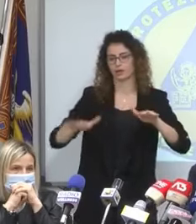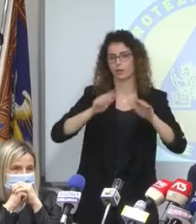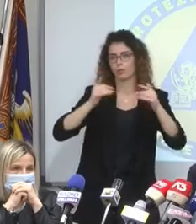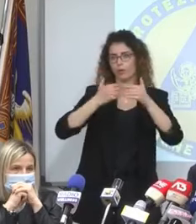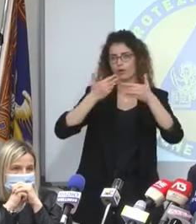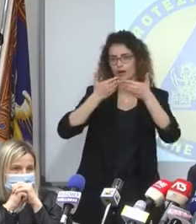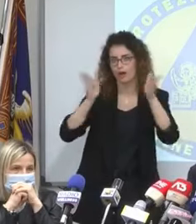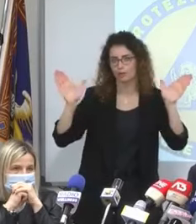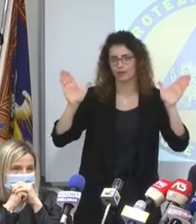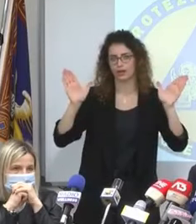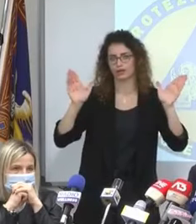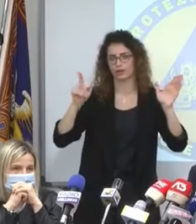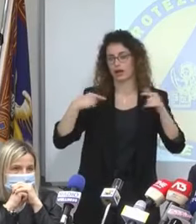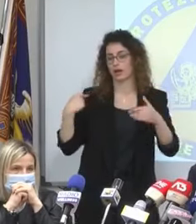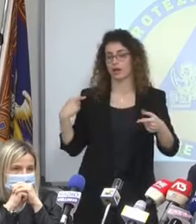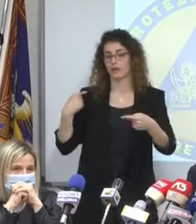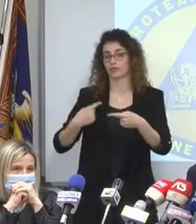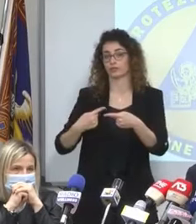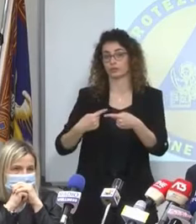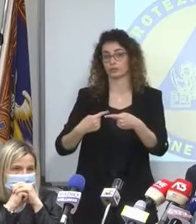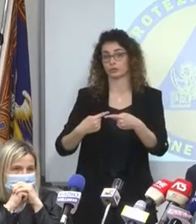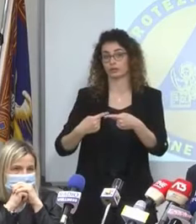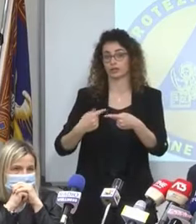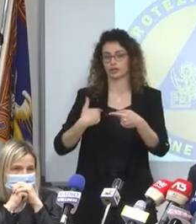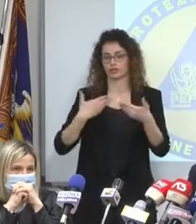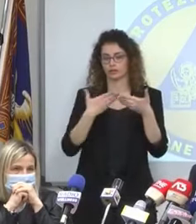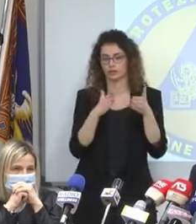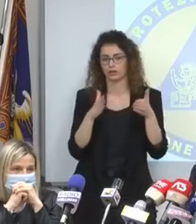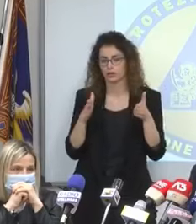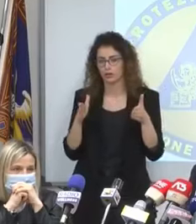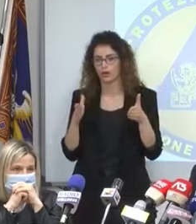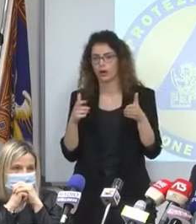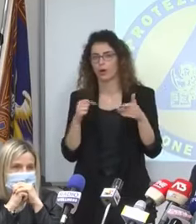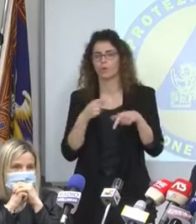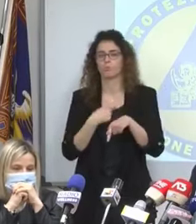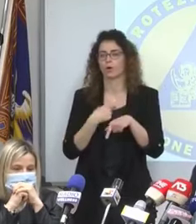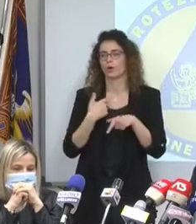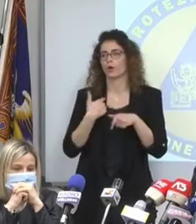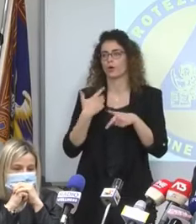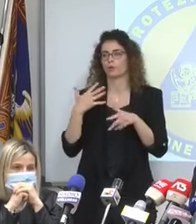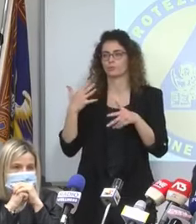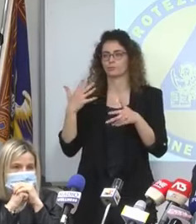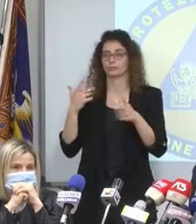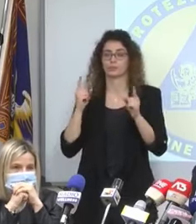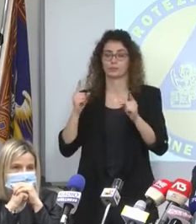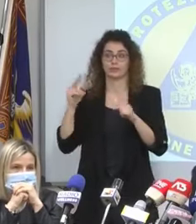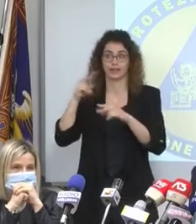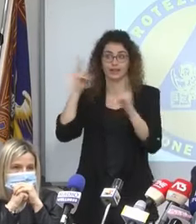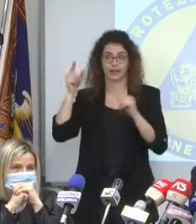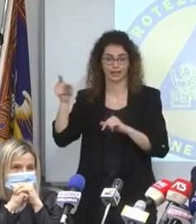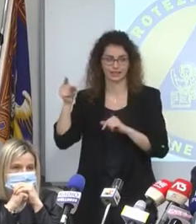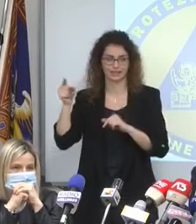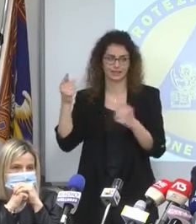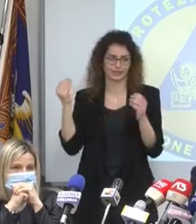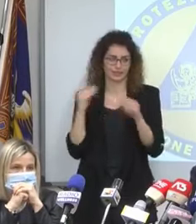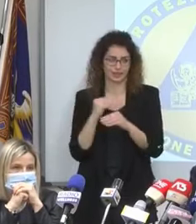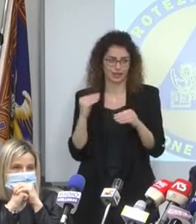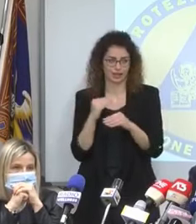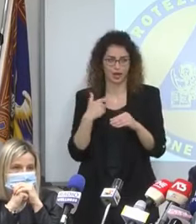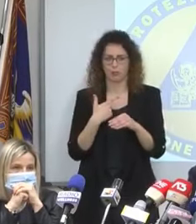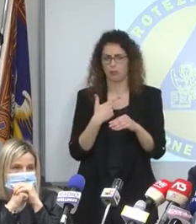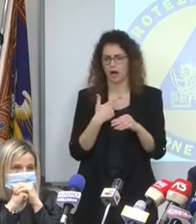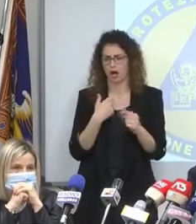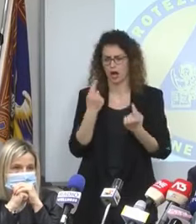parlato. Ma non è detto, nel senso che finora si è andati nelle varie riaperture, voglia anche per la stagione climatica che non era confacente. Sì, ma se ne è parlato